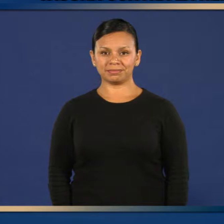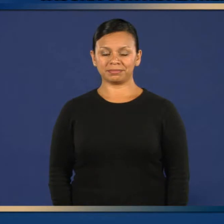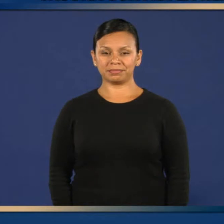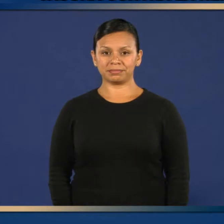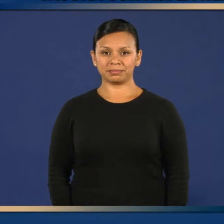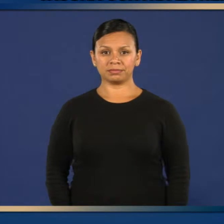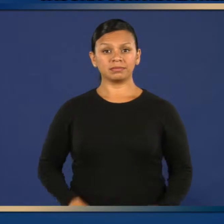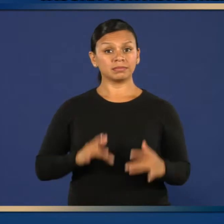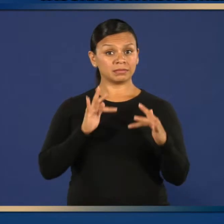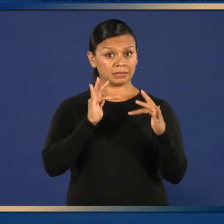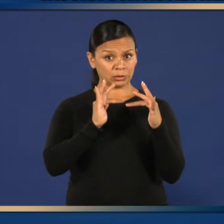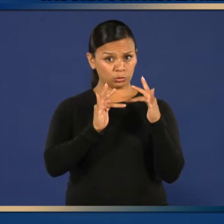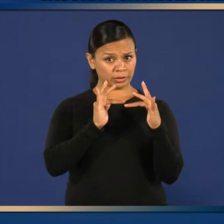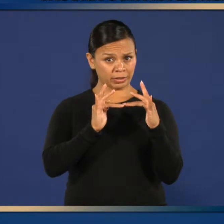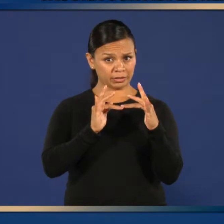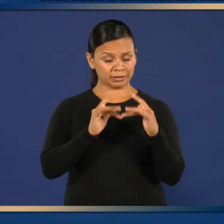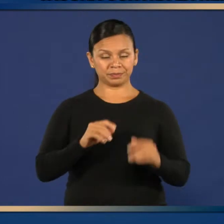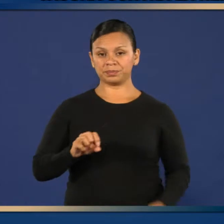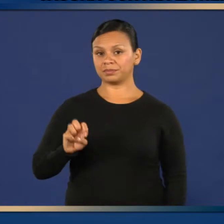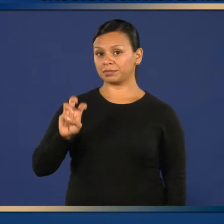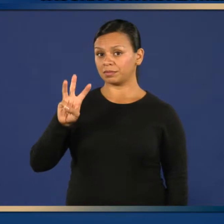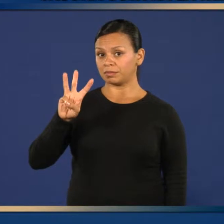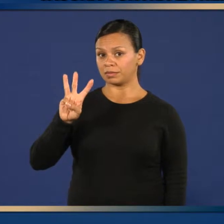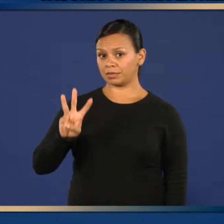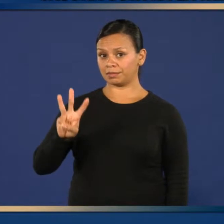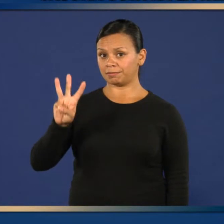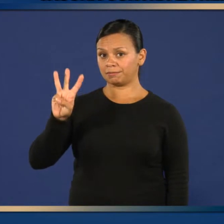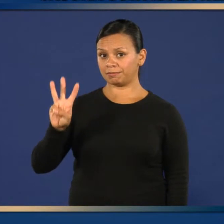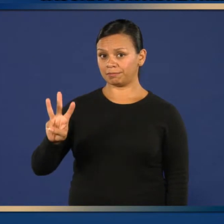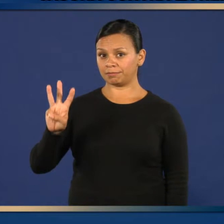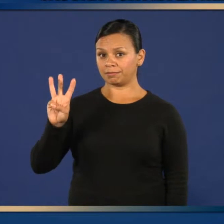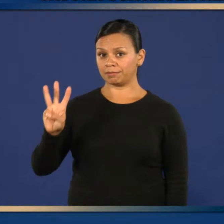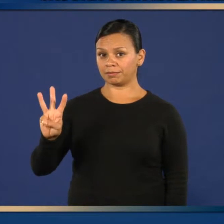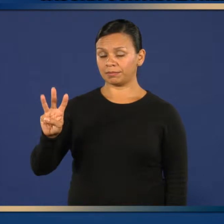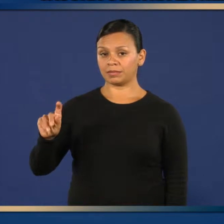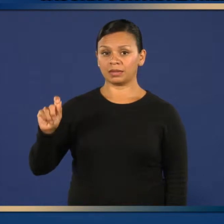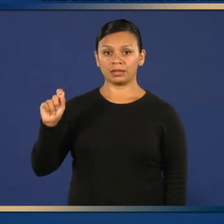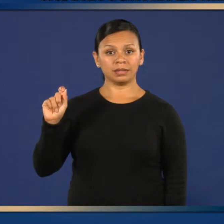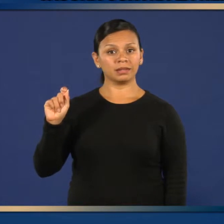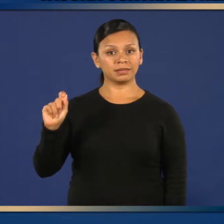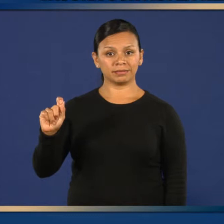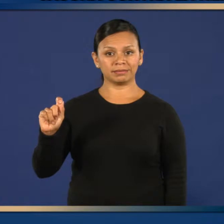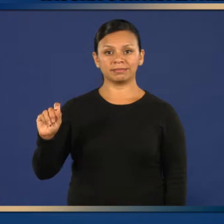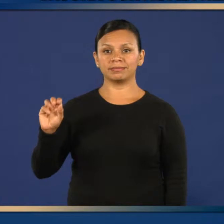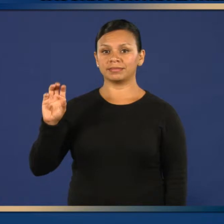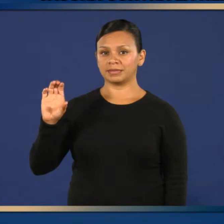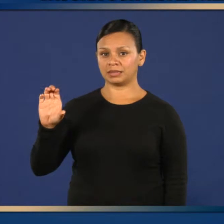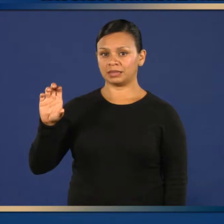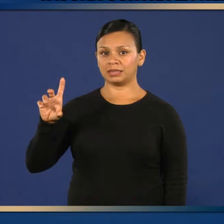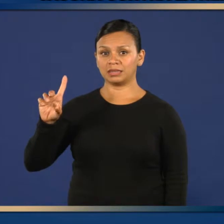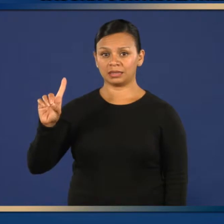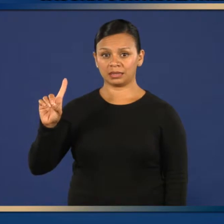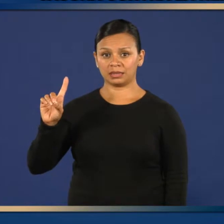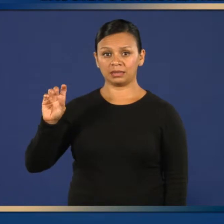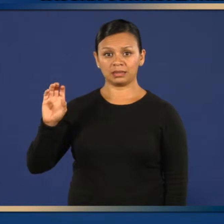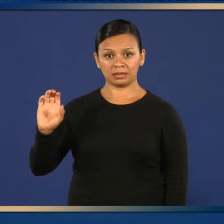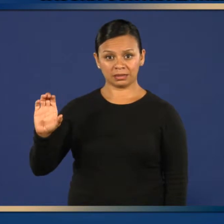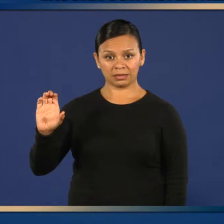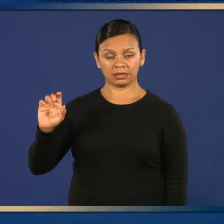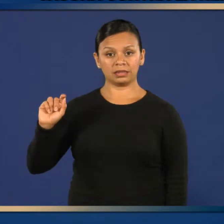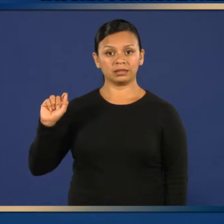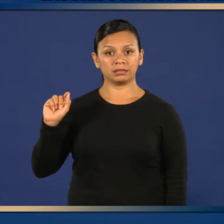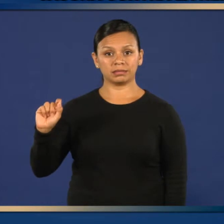visite los sitios web del cdc en www v punto c